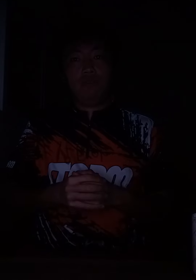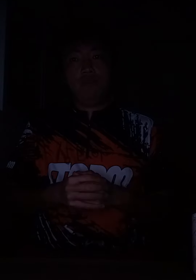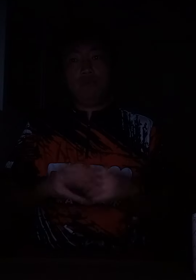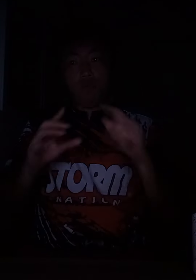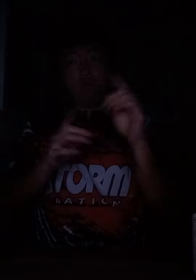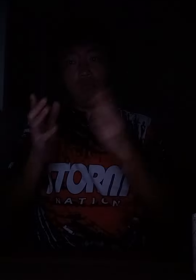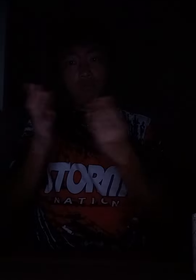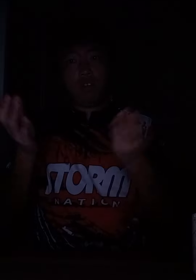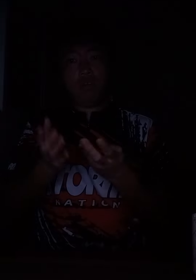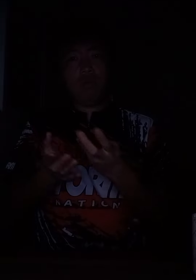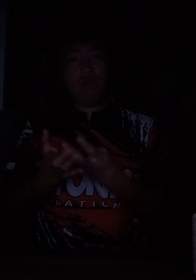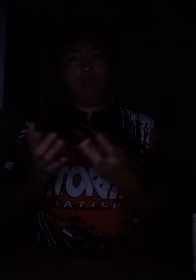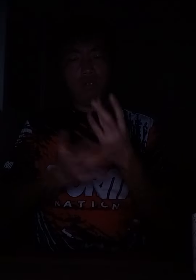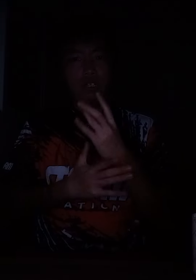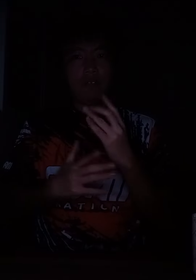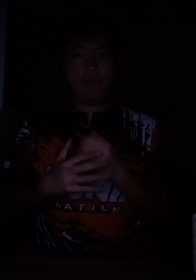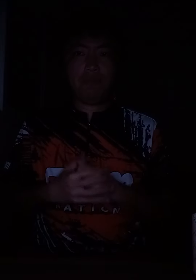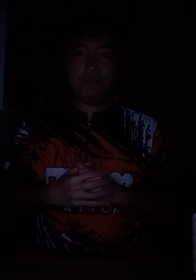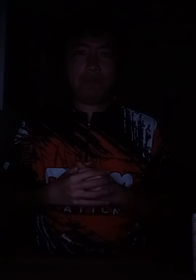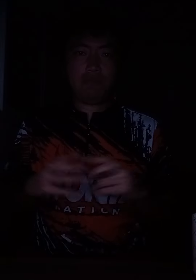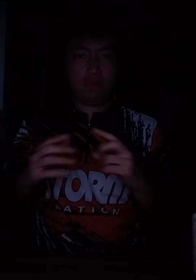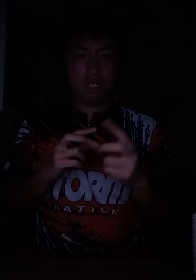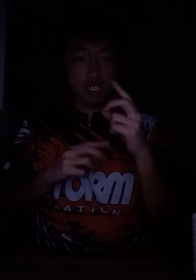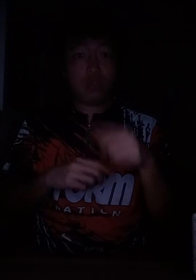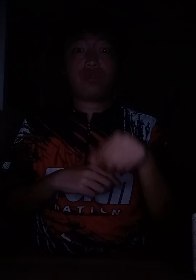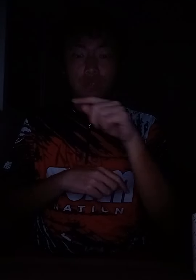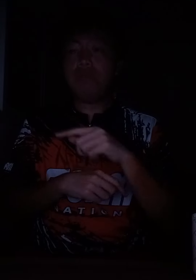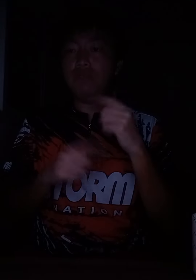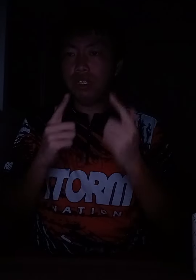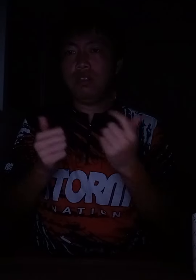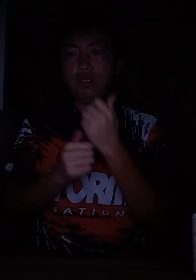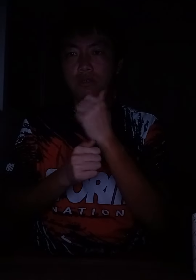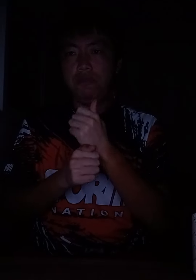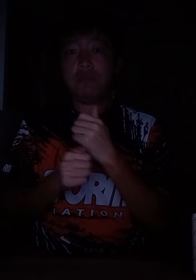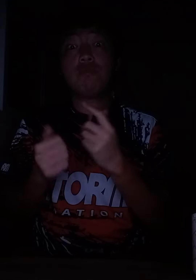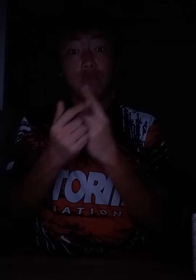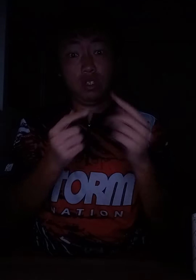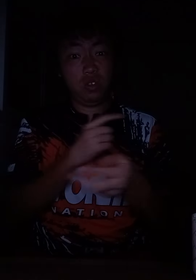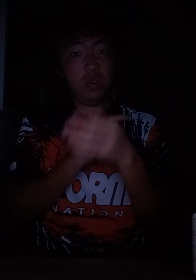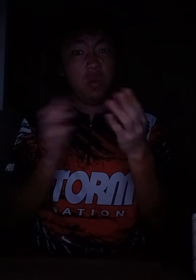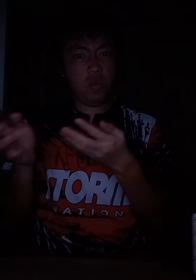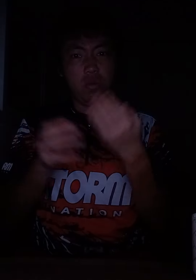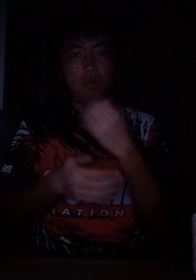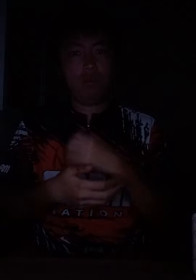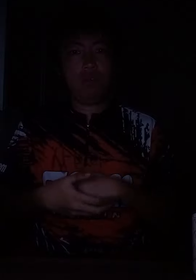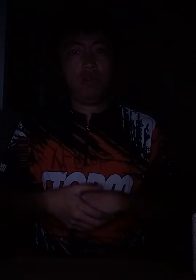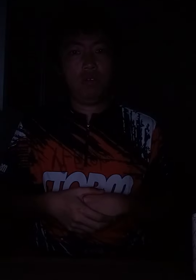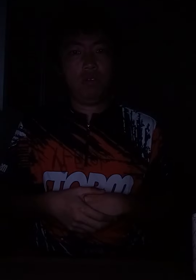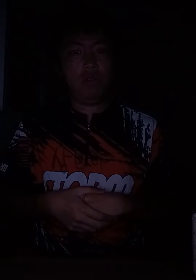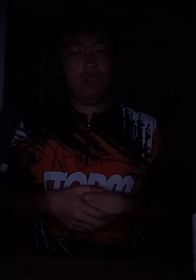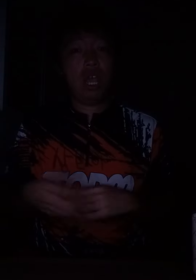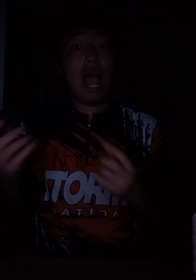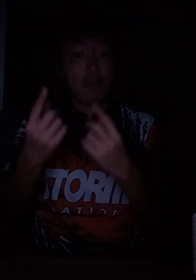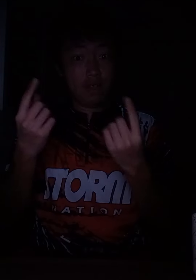결국 승무원들은 이 남성을 대전역에서 강제로 내리게 한 뒤 철도 경찰에 넘겼습니다. 한편 그제